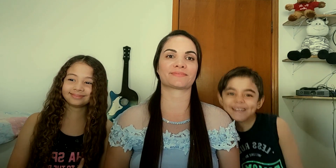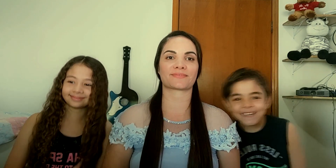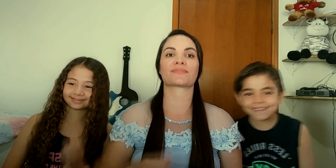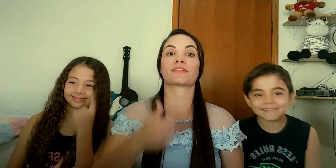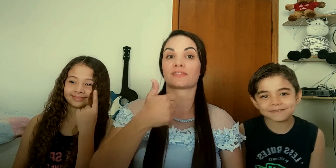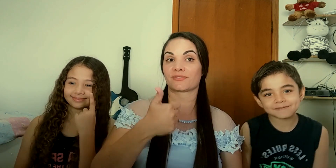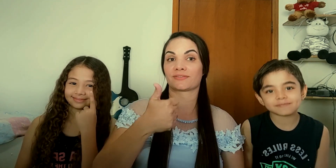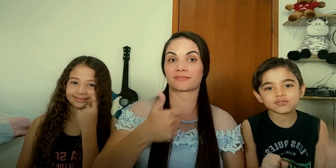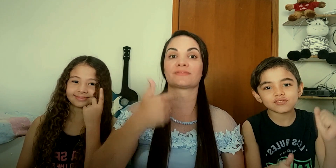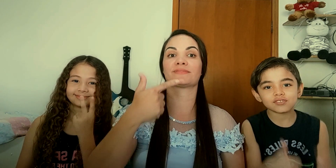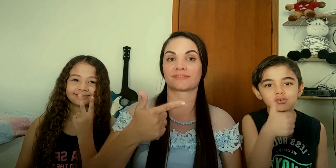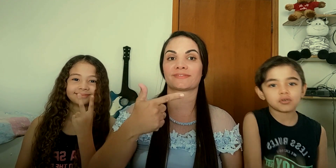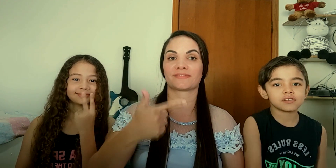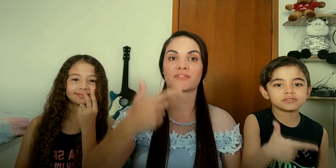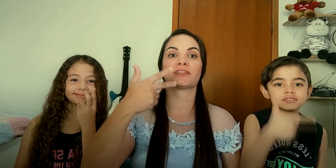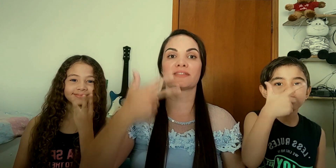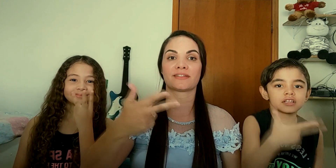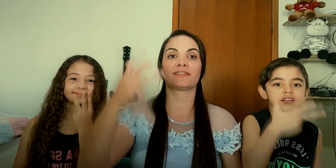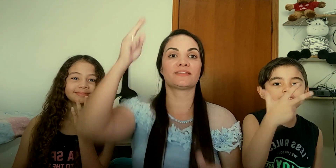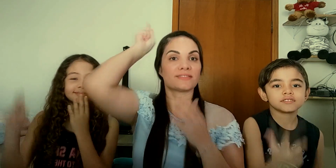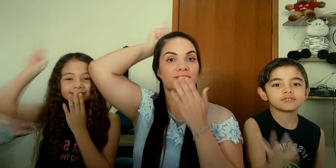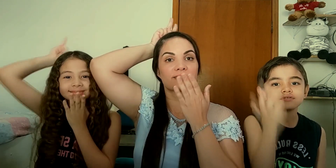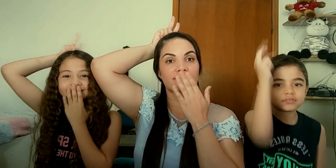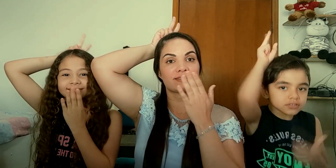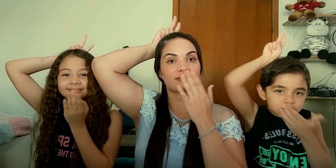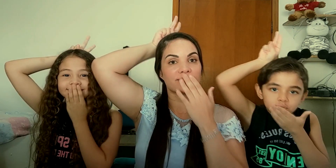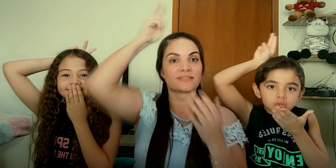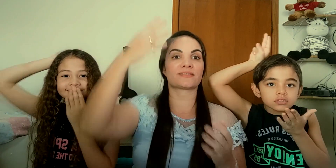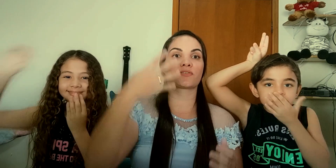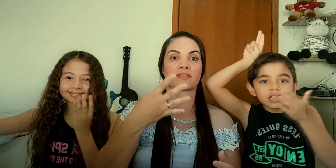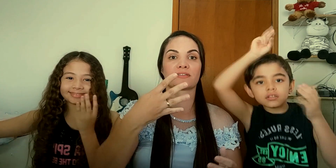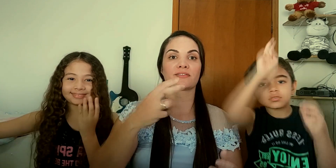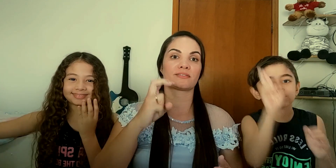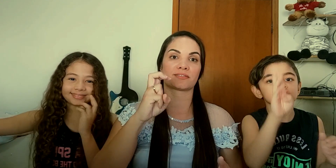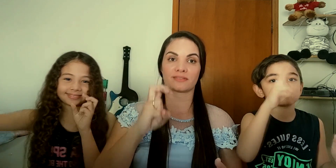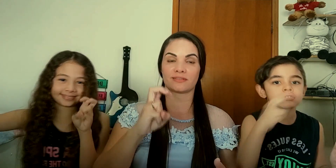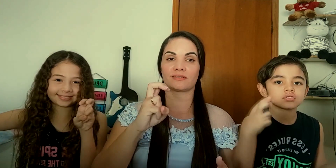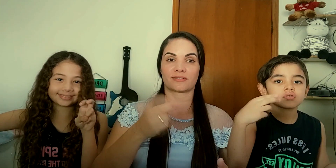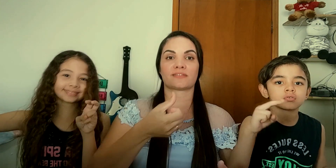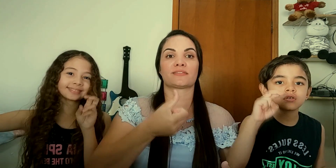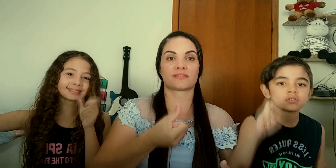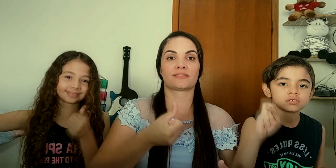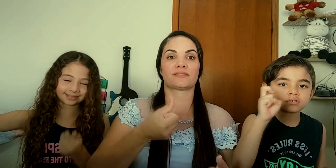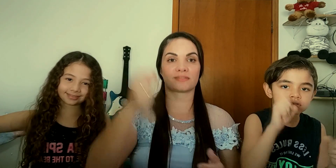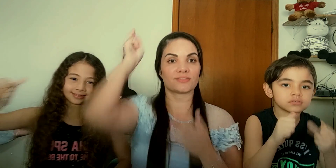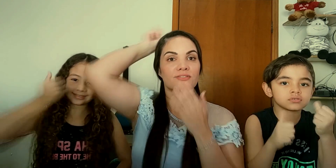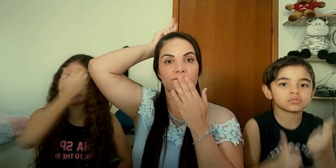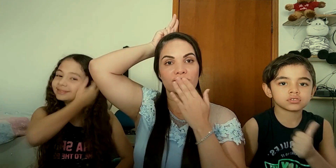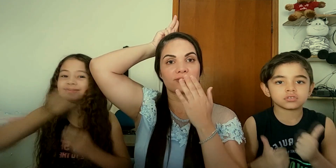Um, dois, três indiozinhos, quatro, cinco, seis indiozinhos.